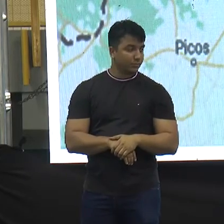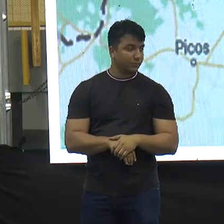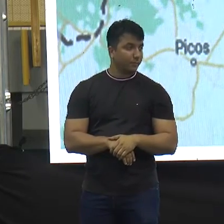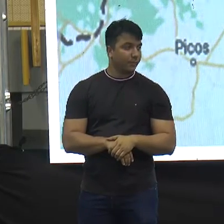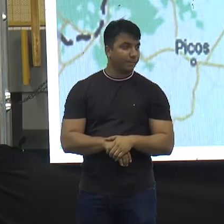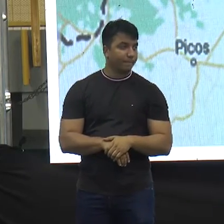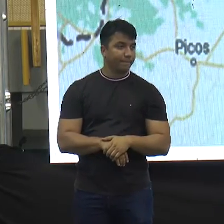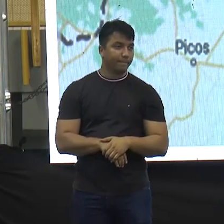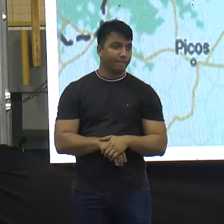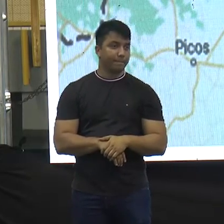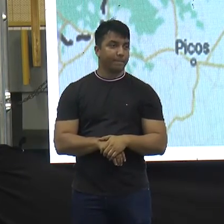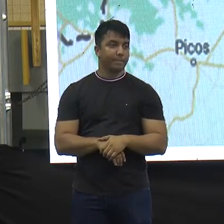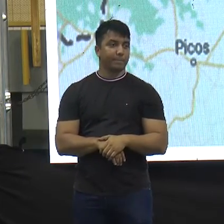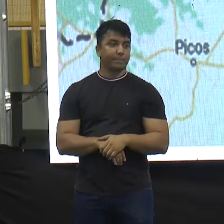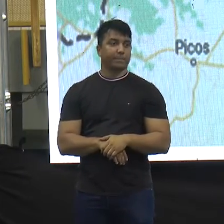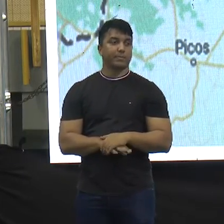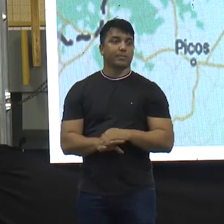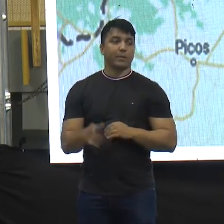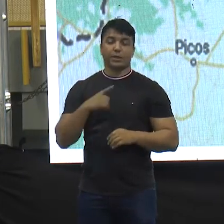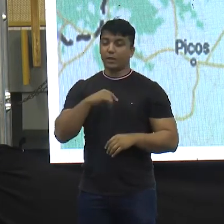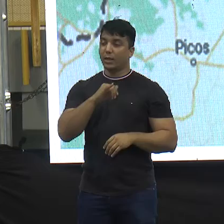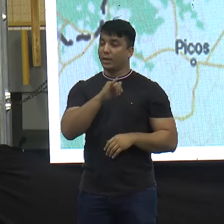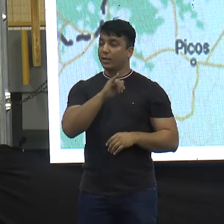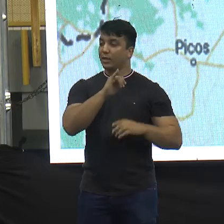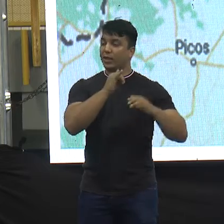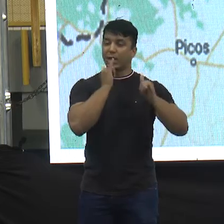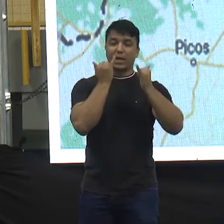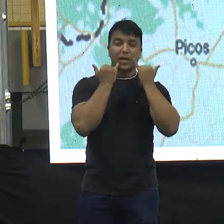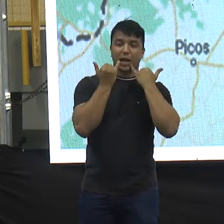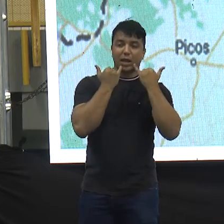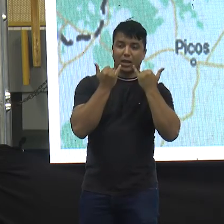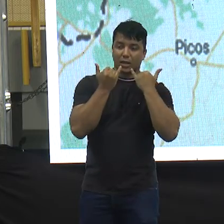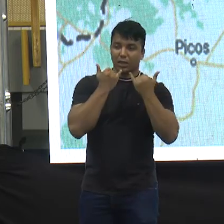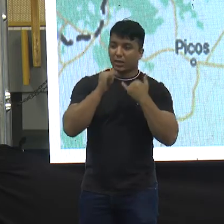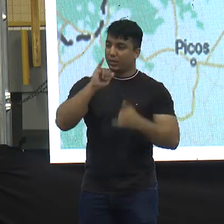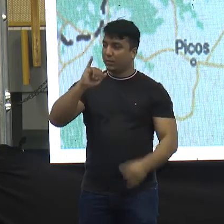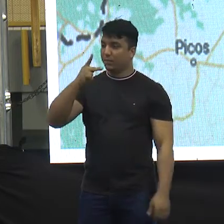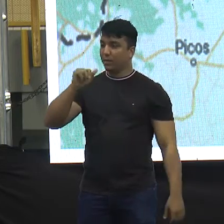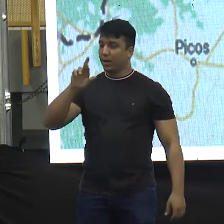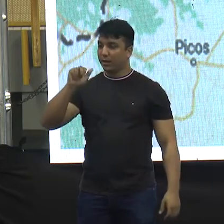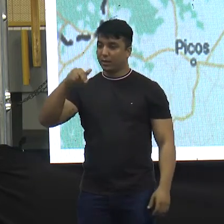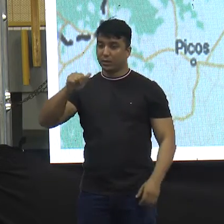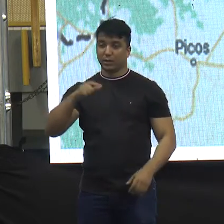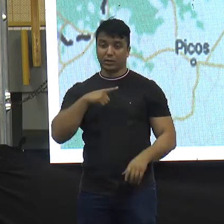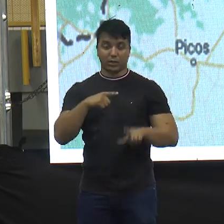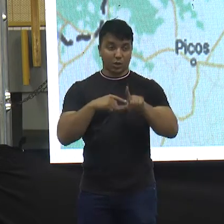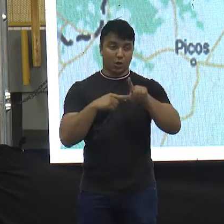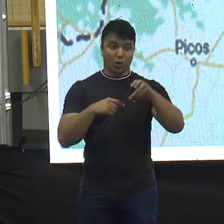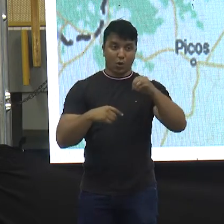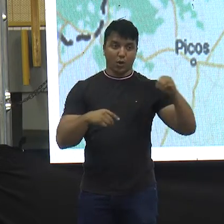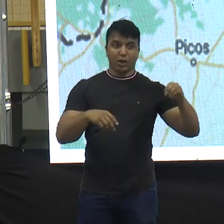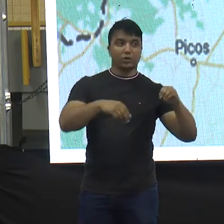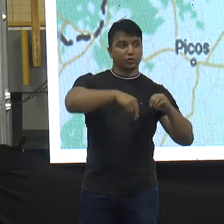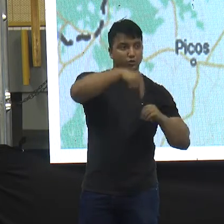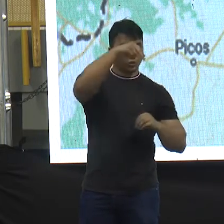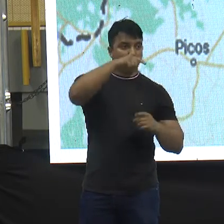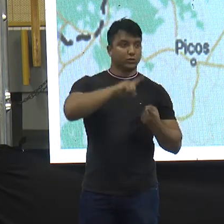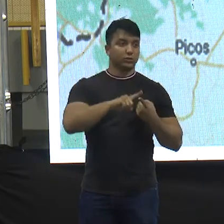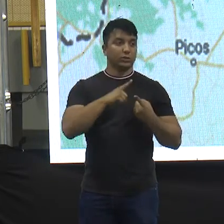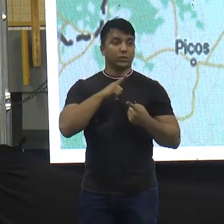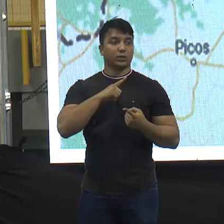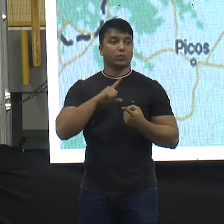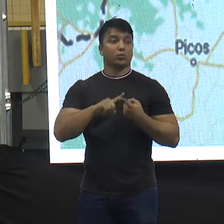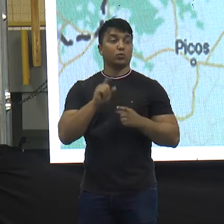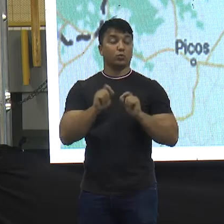Entendeu? Então, enquanto Icaraí e Parana, as primeiras praias do litoral oeste ou norte, tá? As